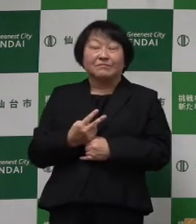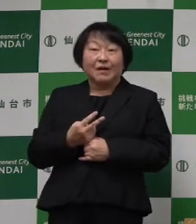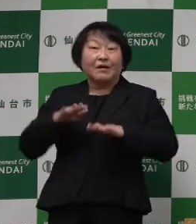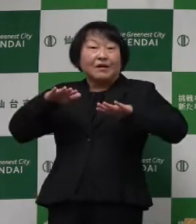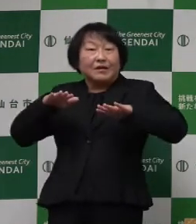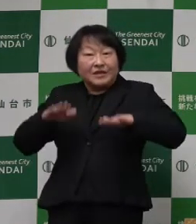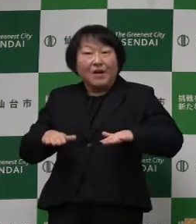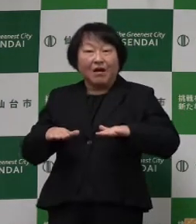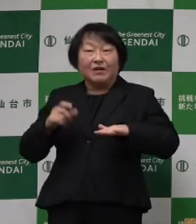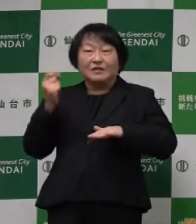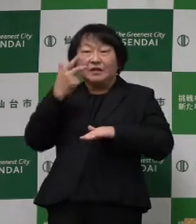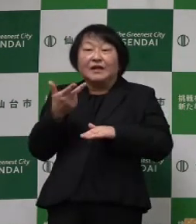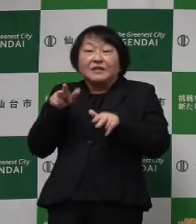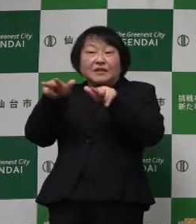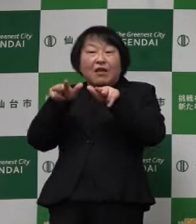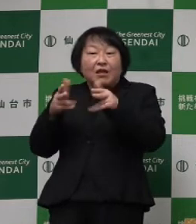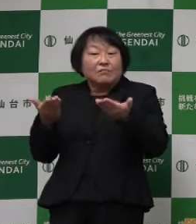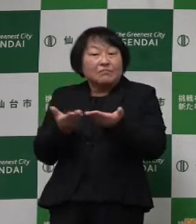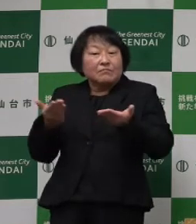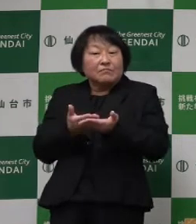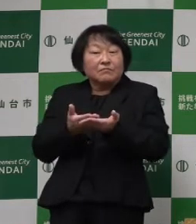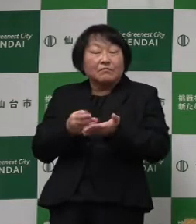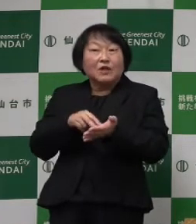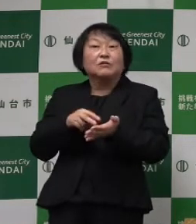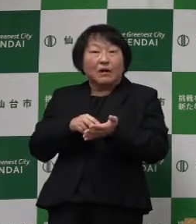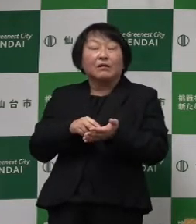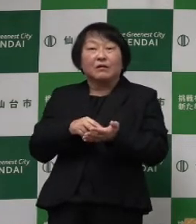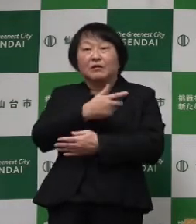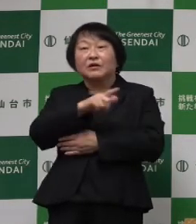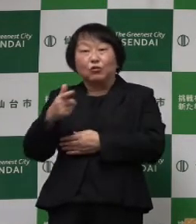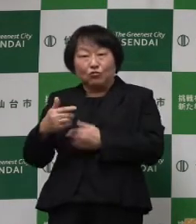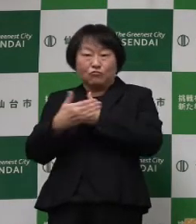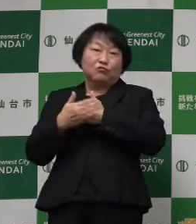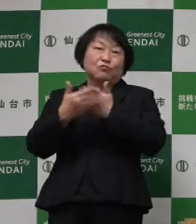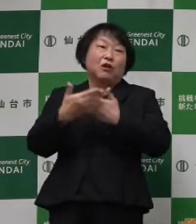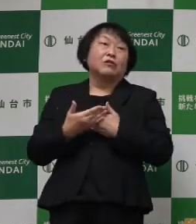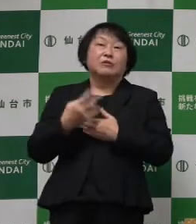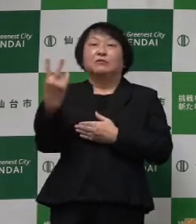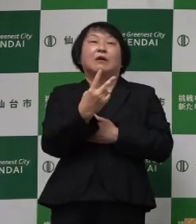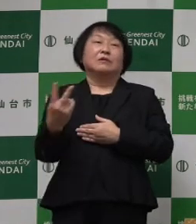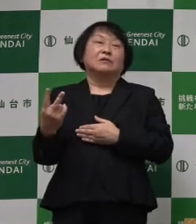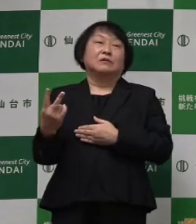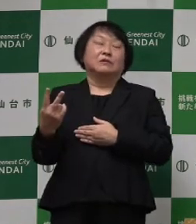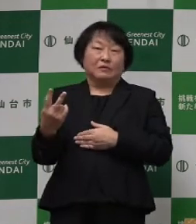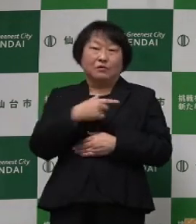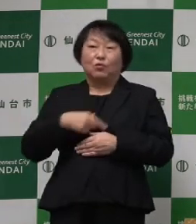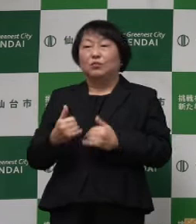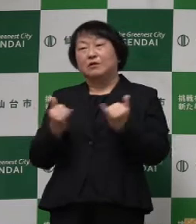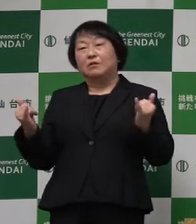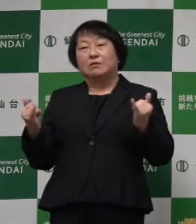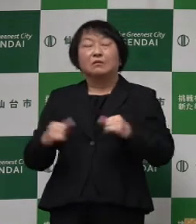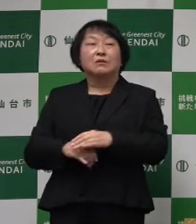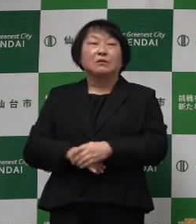職として仙台市政に対して、いろいろとご協力をいただいたわけであ